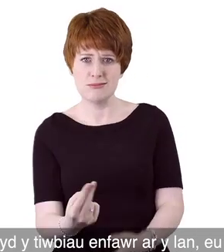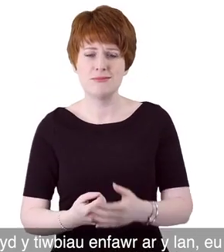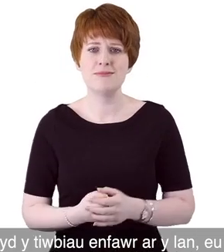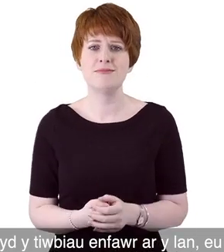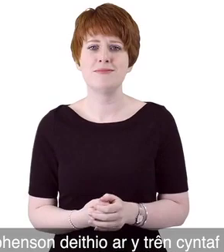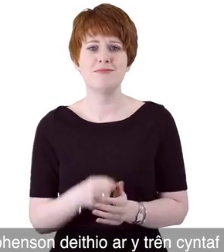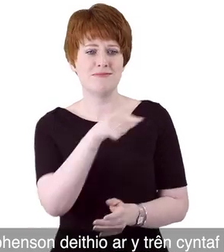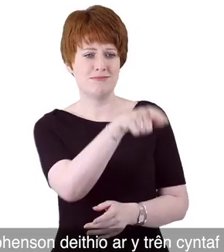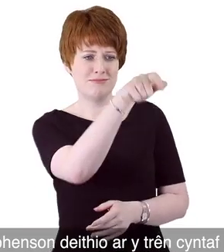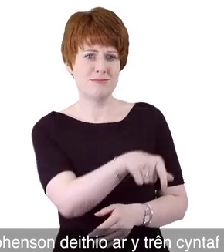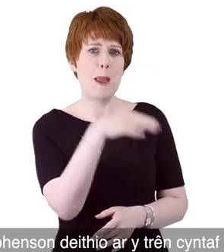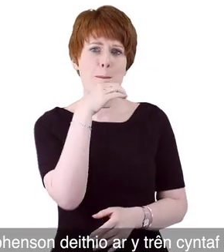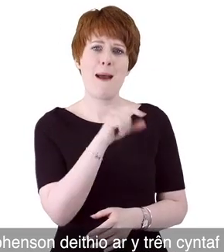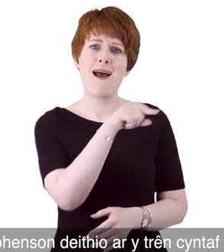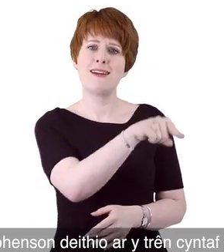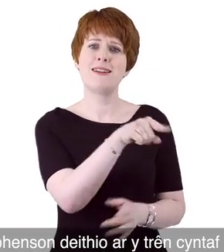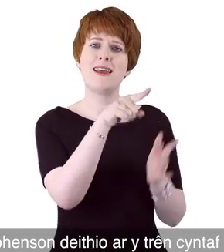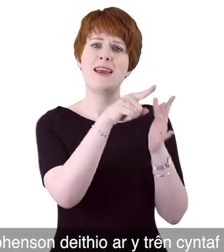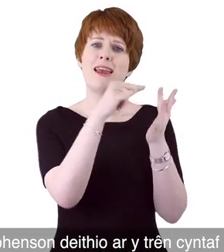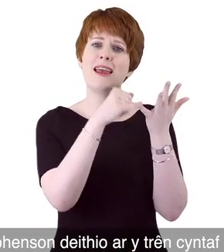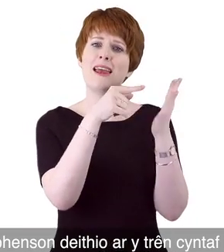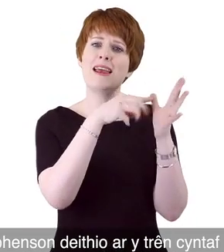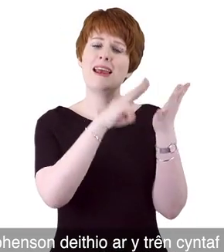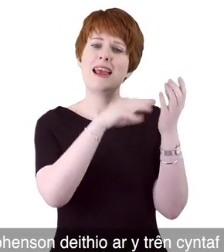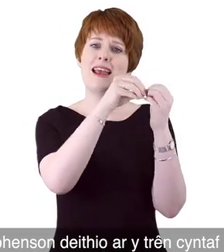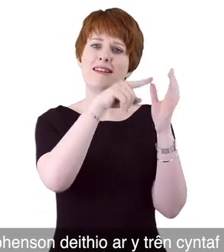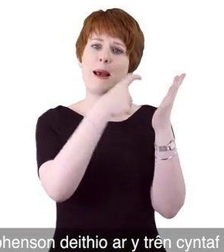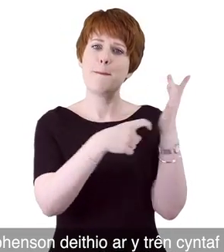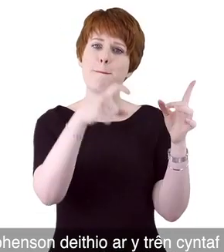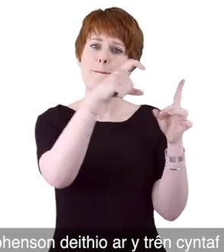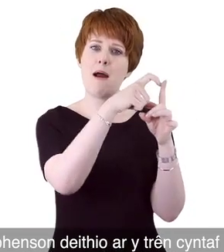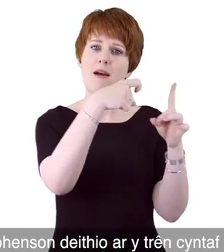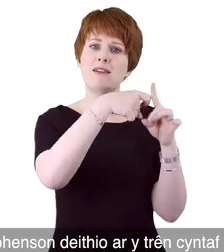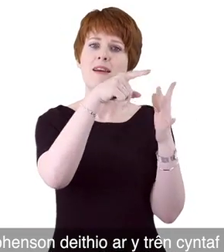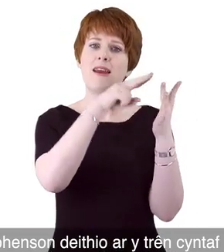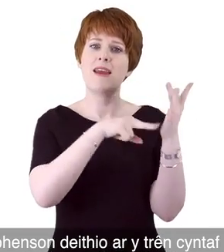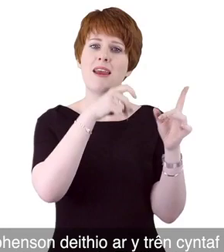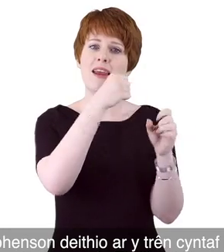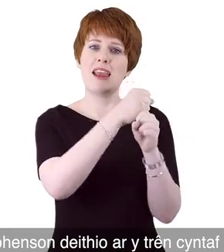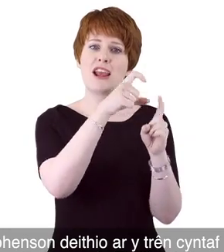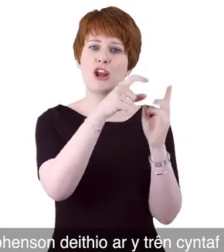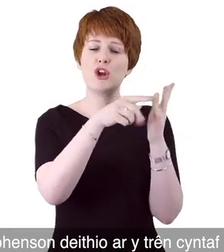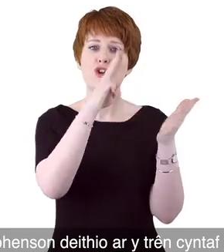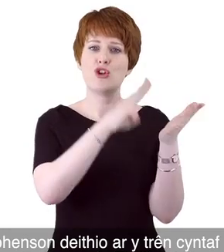cywir. Bu Stevenson yn gweithio ar y tren cyntaf i groesi'r bont ym mis Ebrill